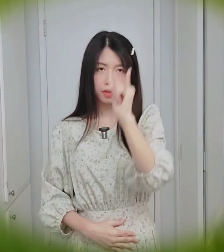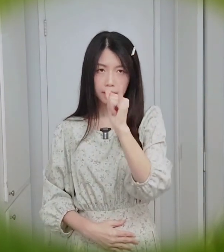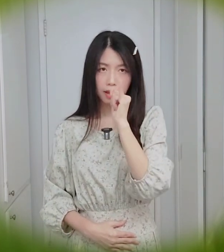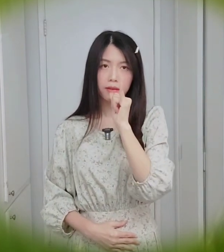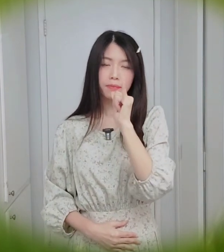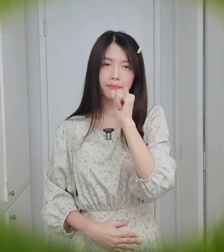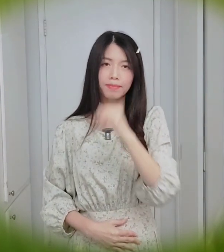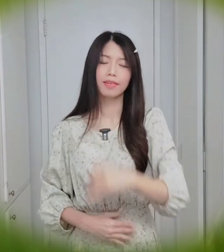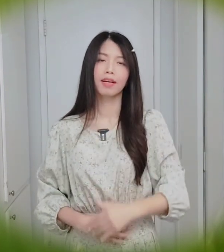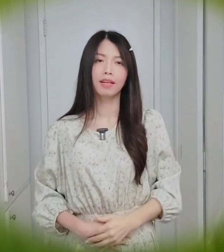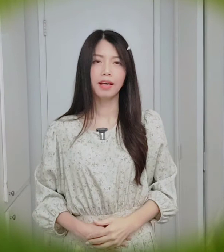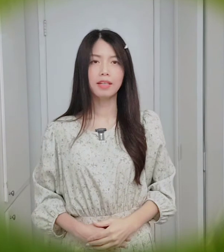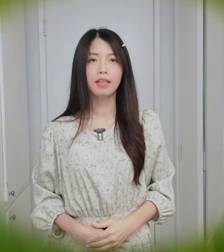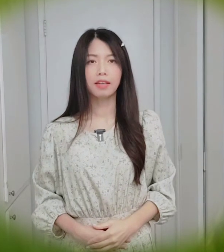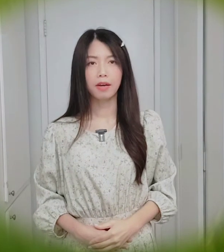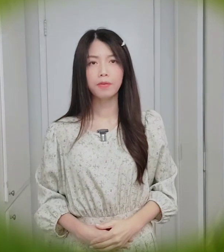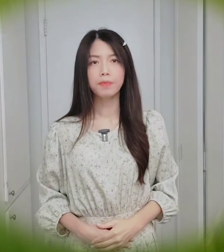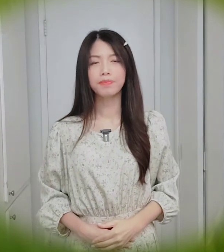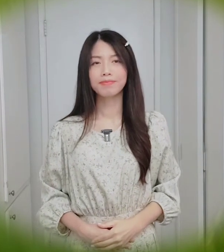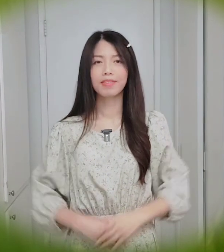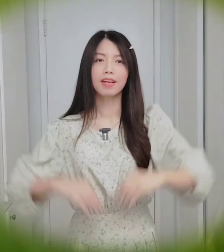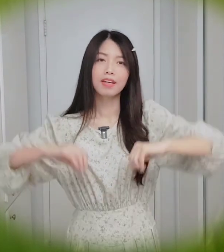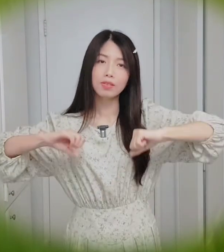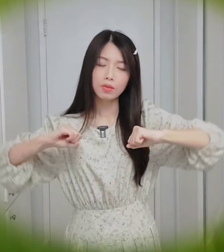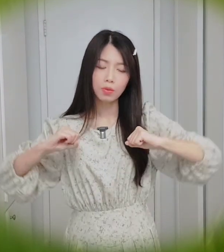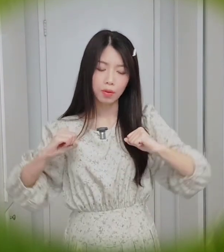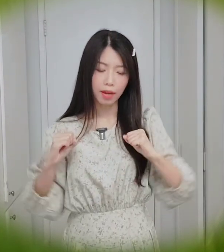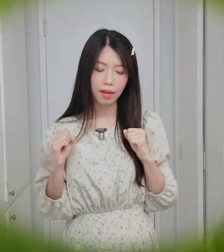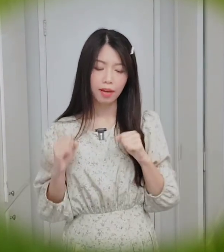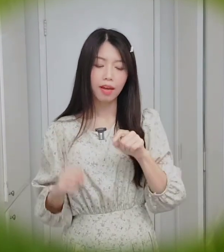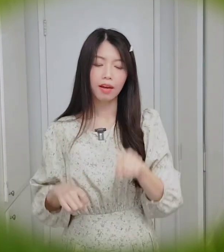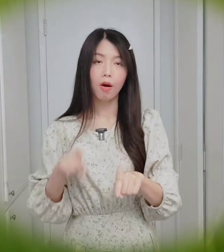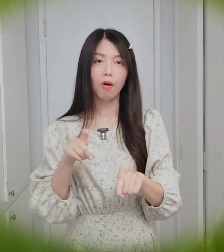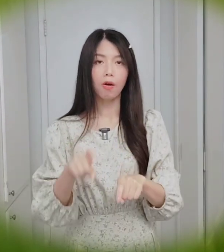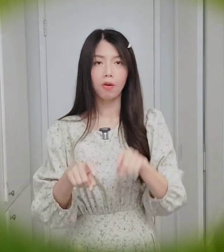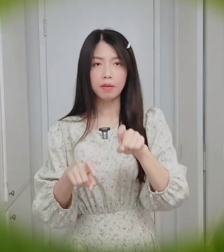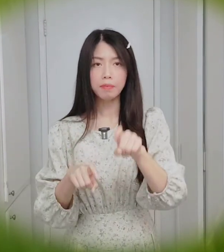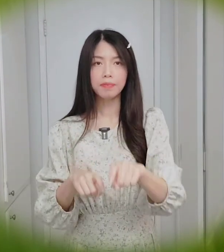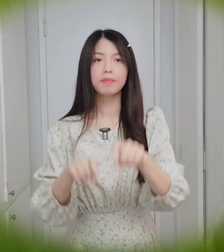돼요. 있다. 다시 해드릴게요. 순종의